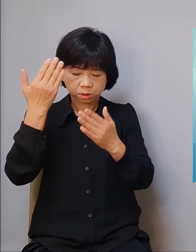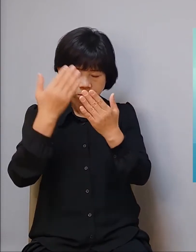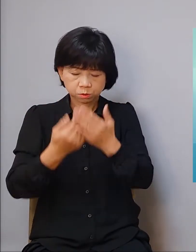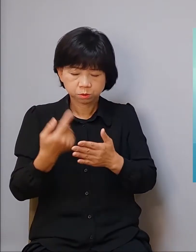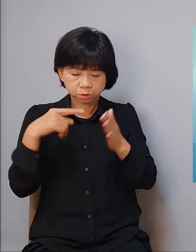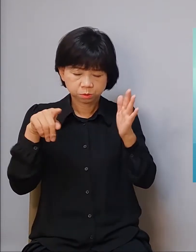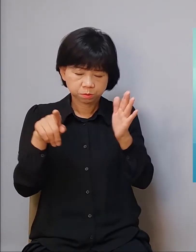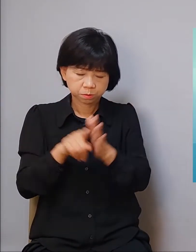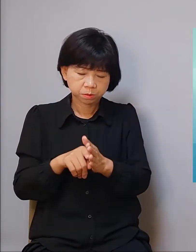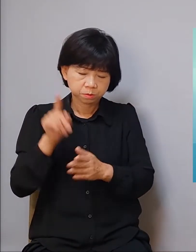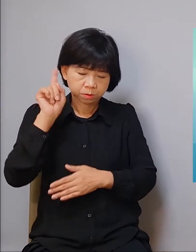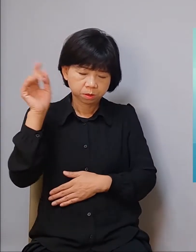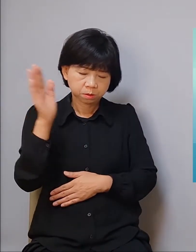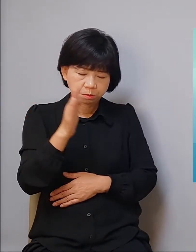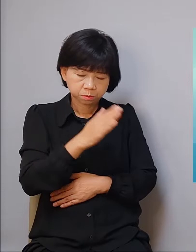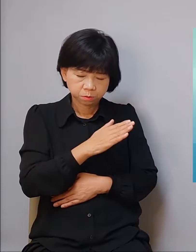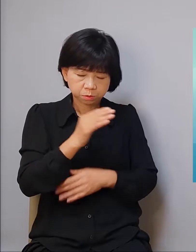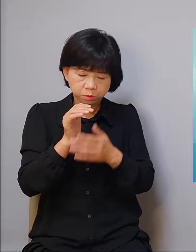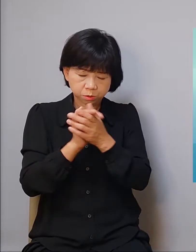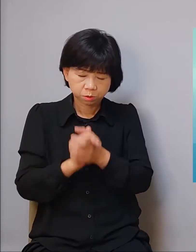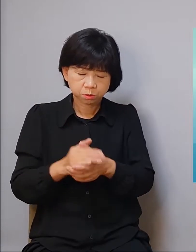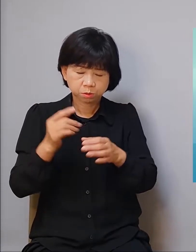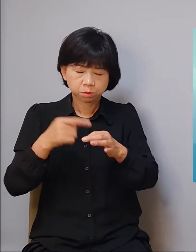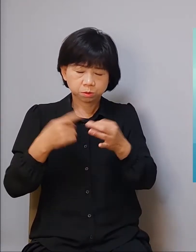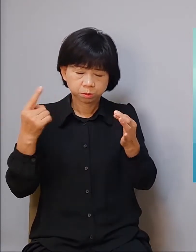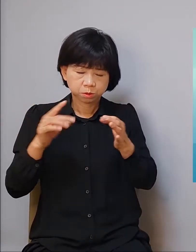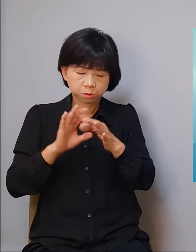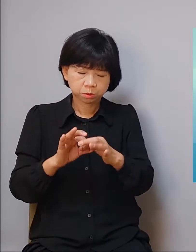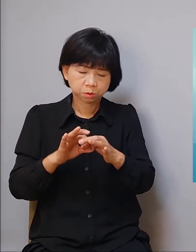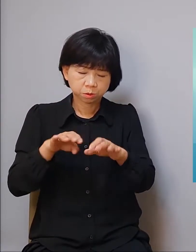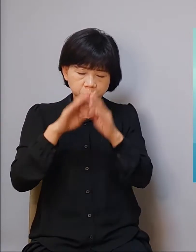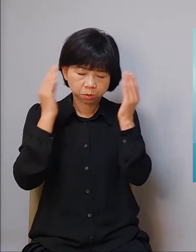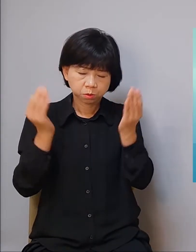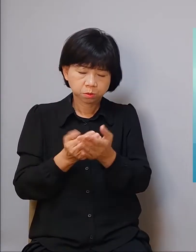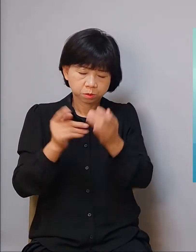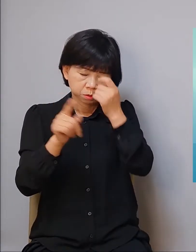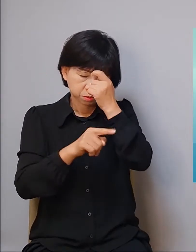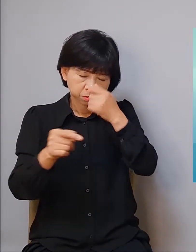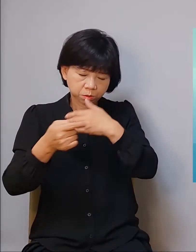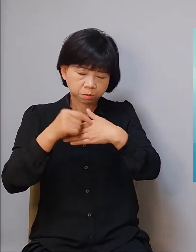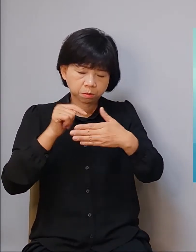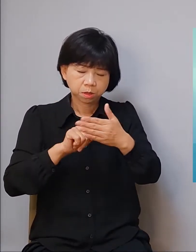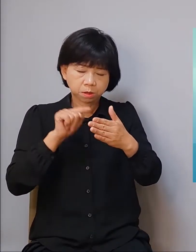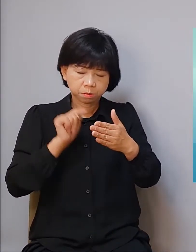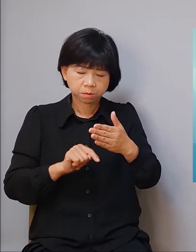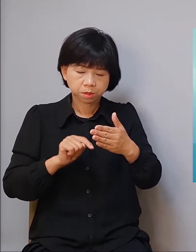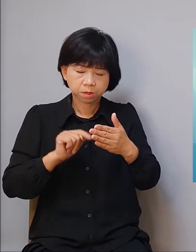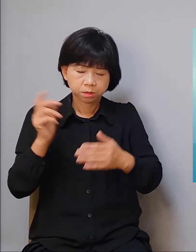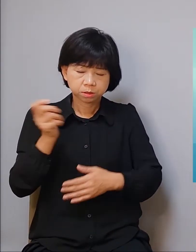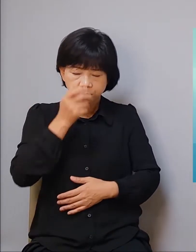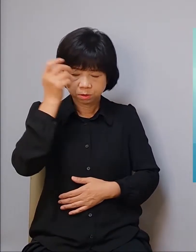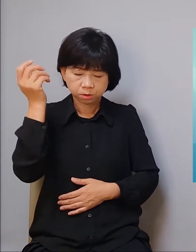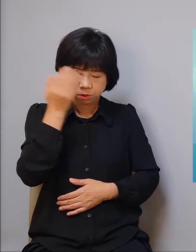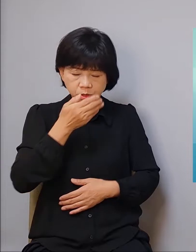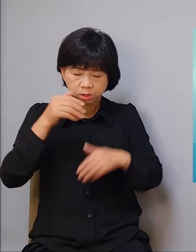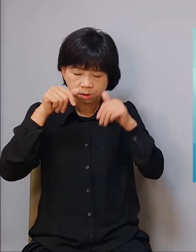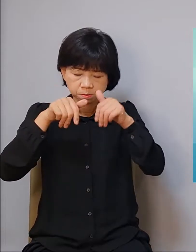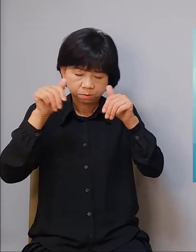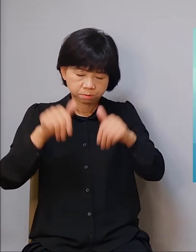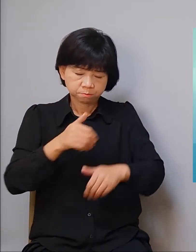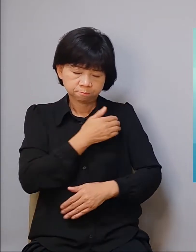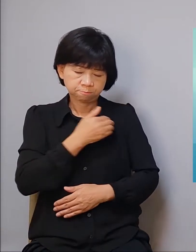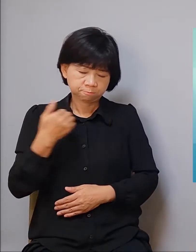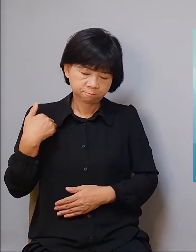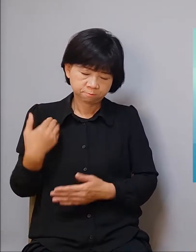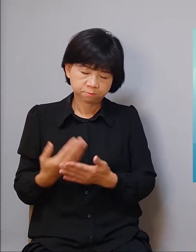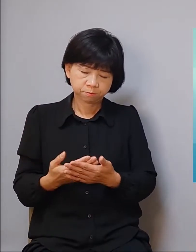믿습니다. 내일부터 드려지는 기도 11조를 통해 온 성도들의 마음에 성령의 단비가 흡족히 내려지기를